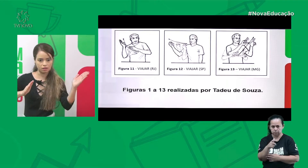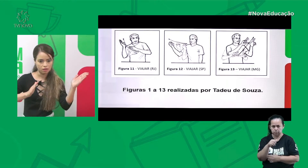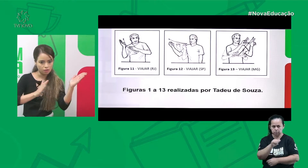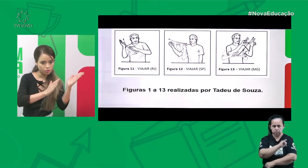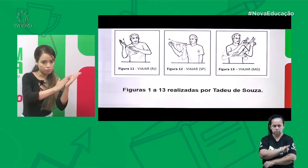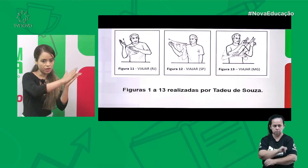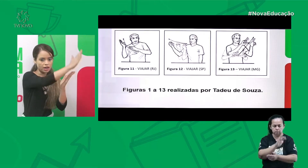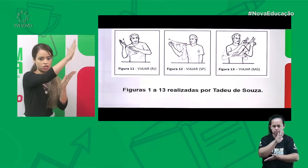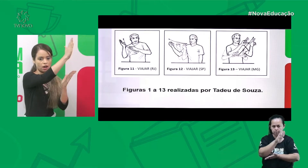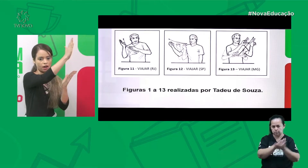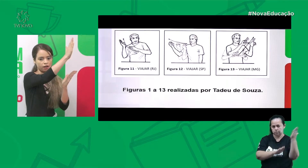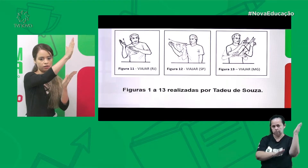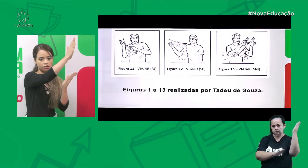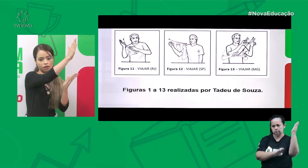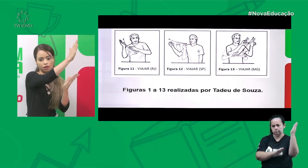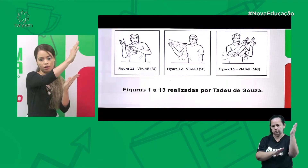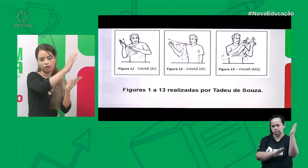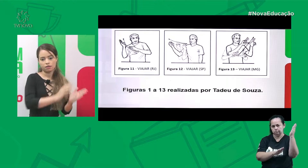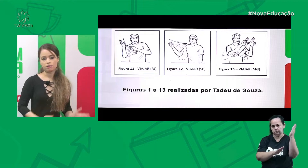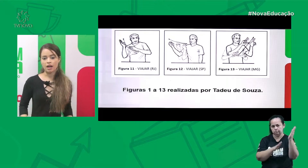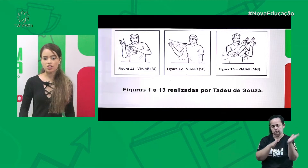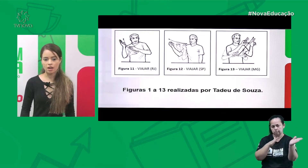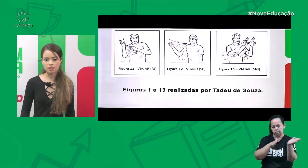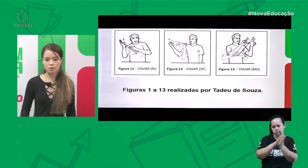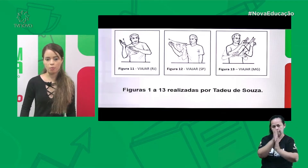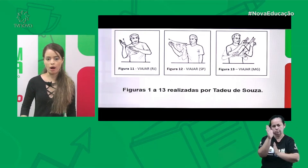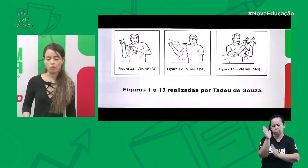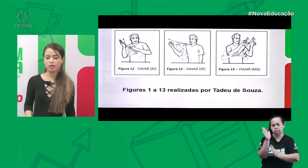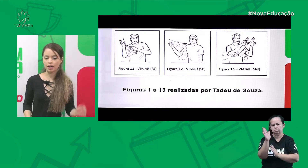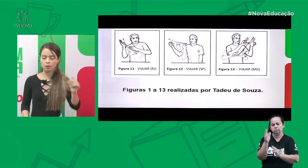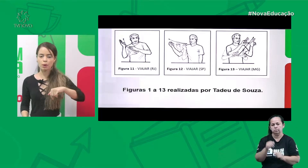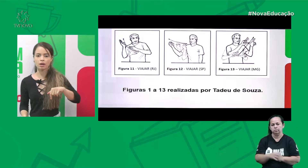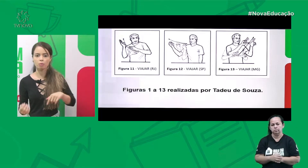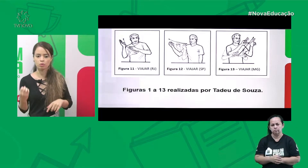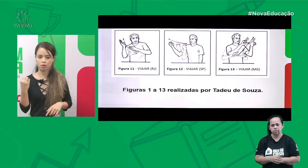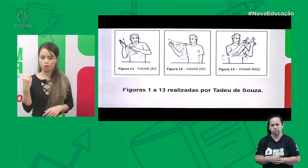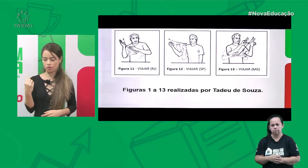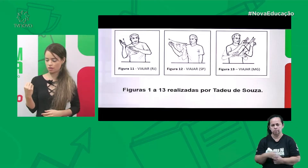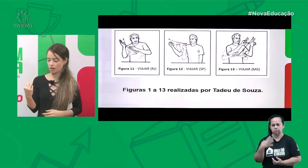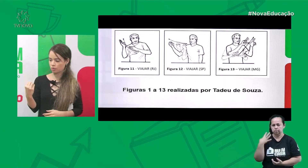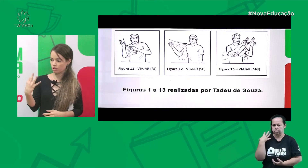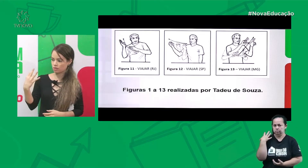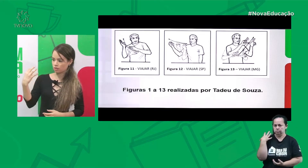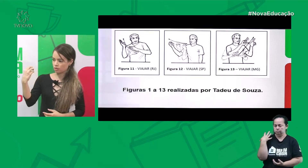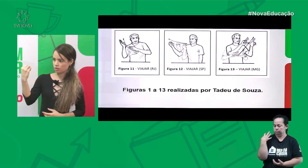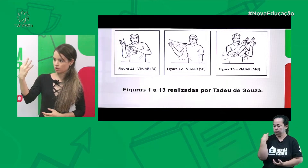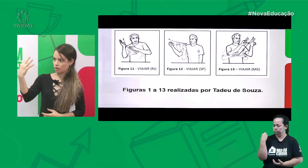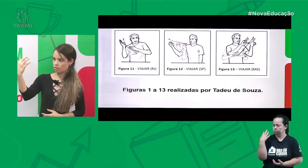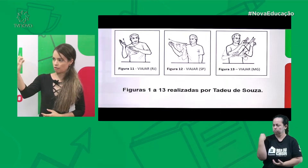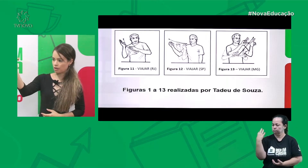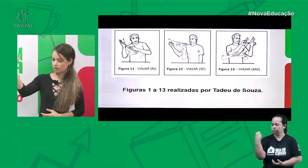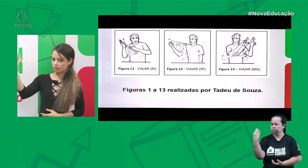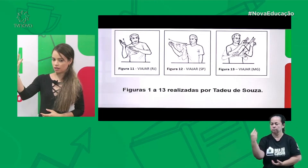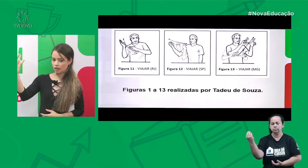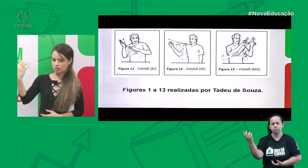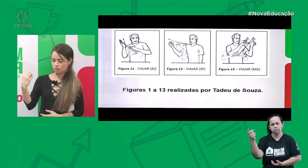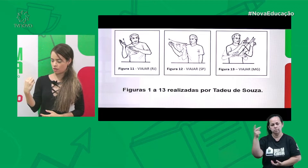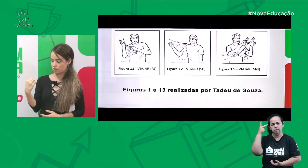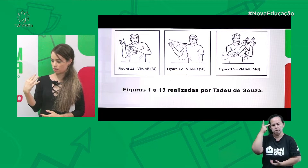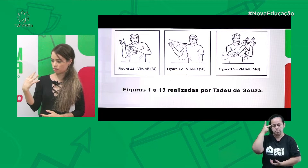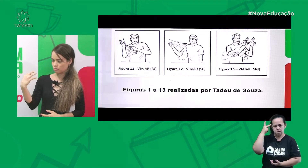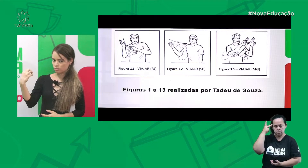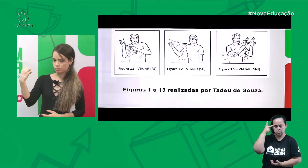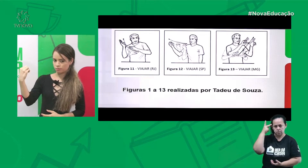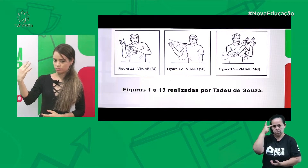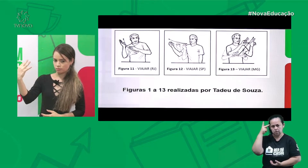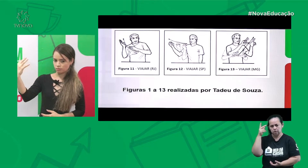fazem viajar. Viajar em São Paulo, que aqui em Pernambuco também é utilizado esse. Ele vai fazer 3